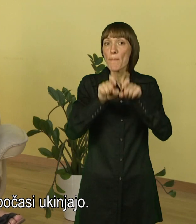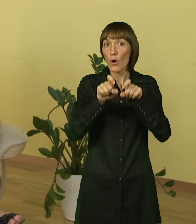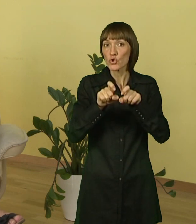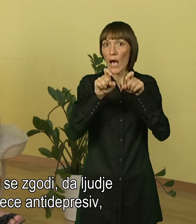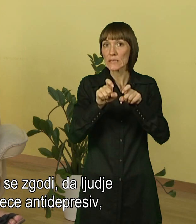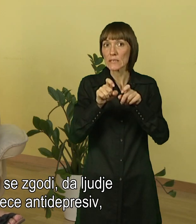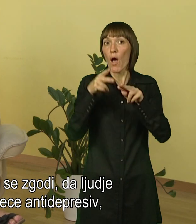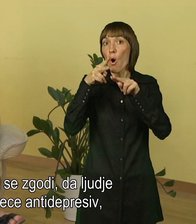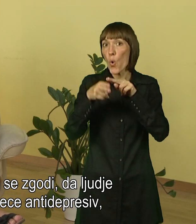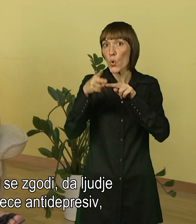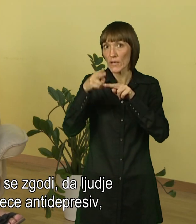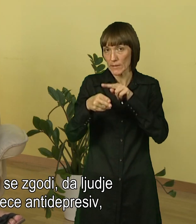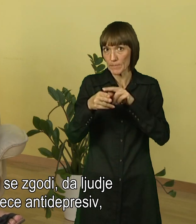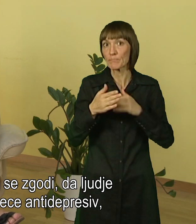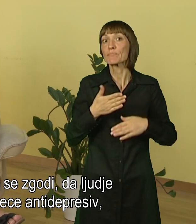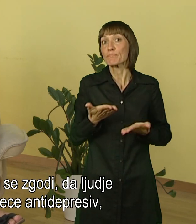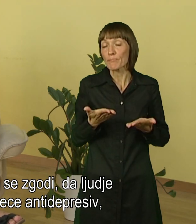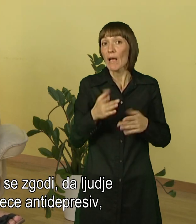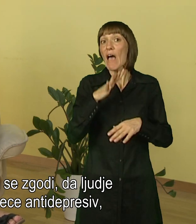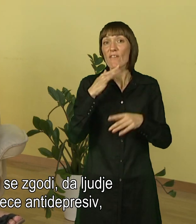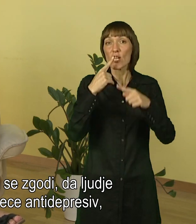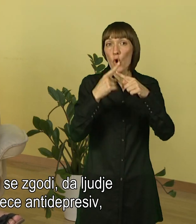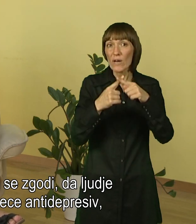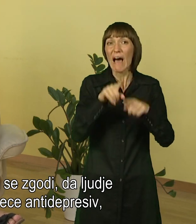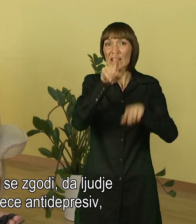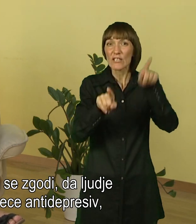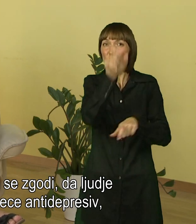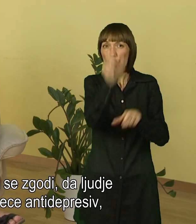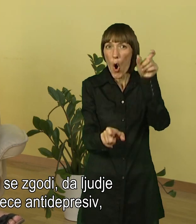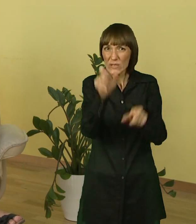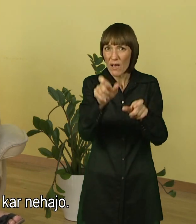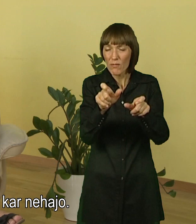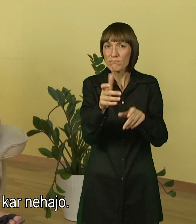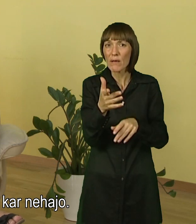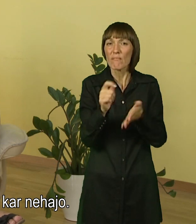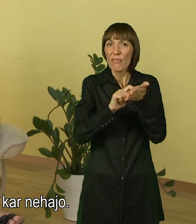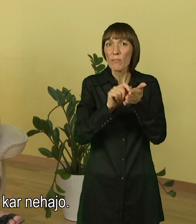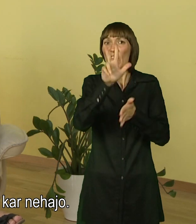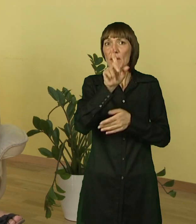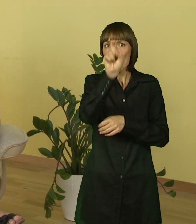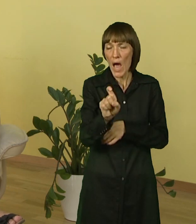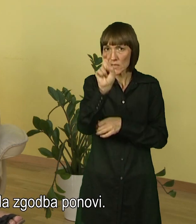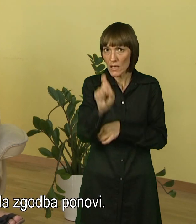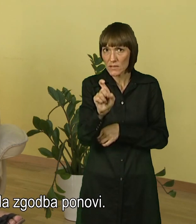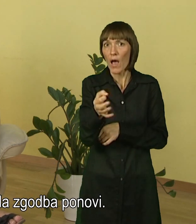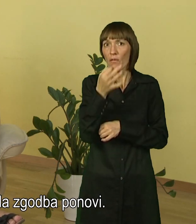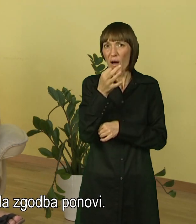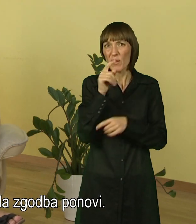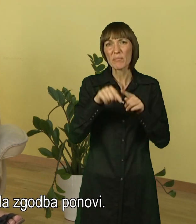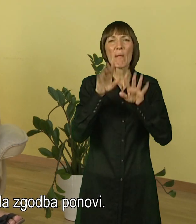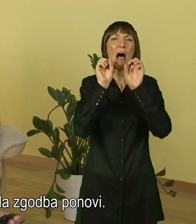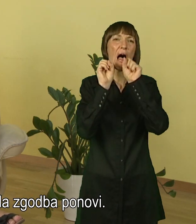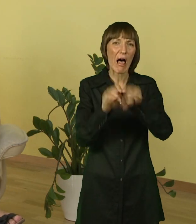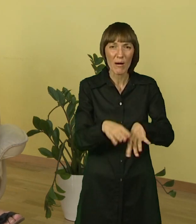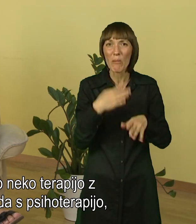ne. Dostikrat seveda se zgodi, da ljudje jemljejo, ne vem, 3 mesece antidepresiv, pa pol kar nehajo. Pa se jim seveda zgodba